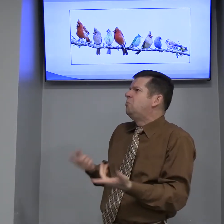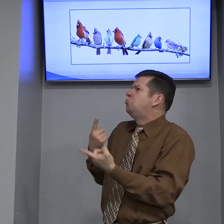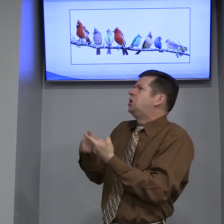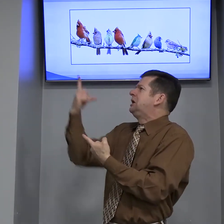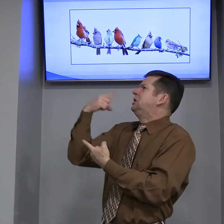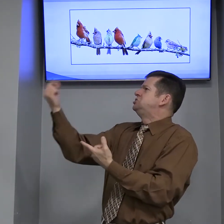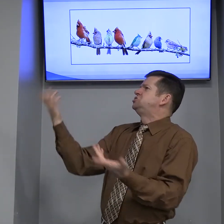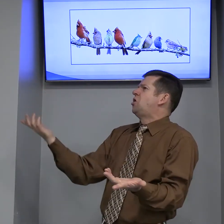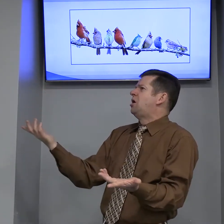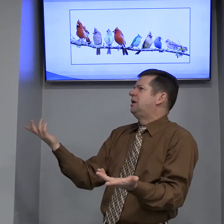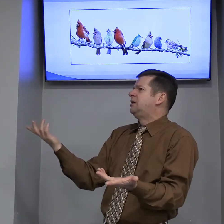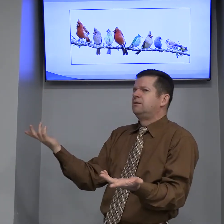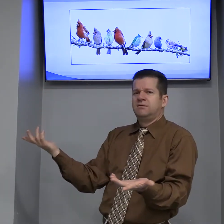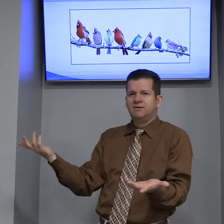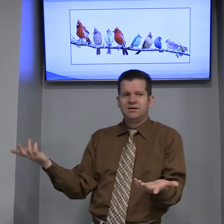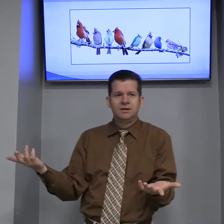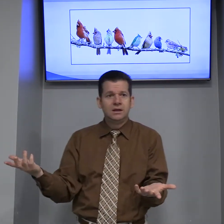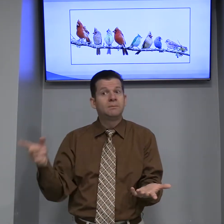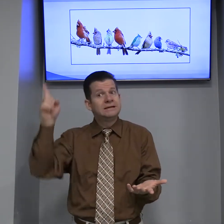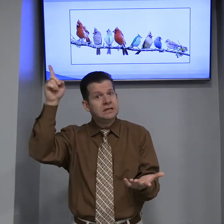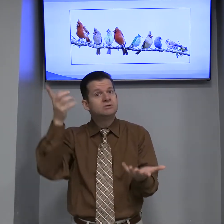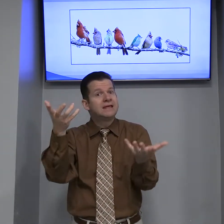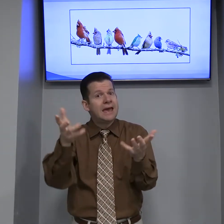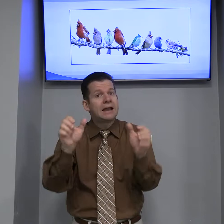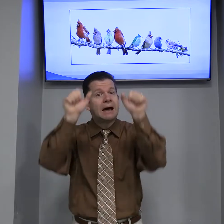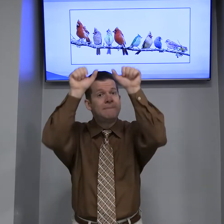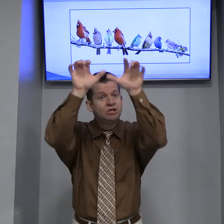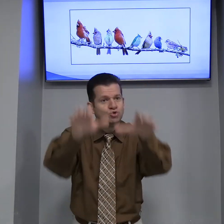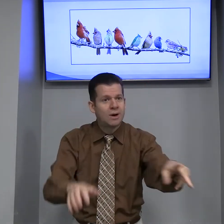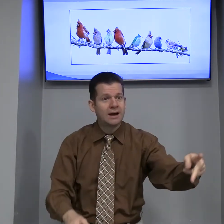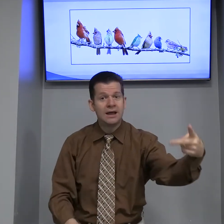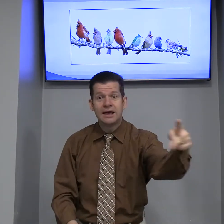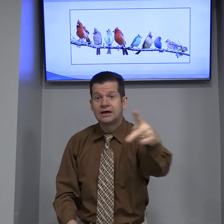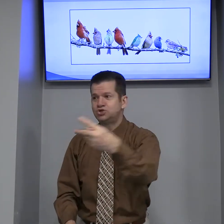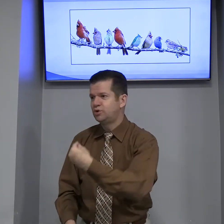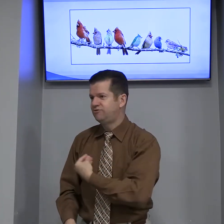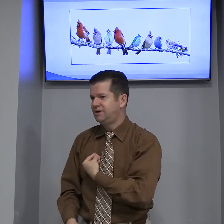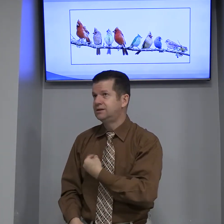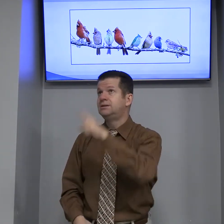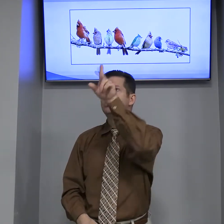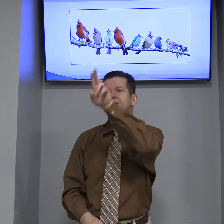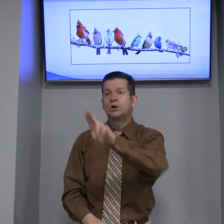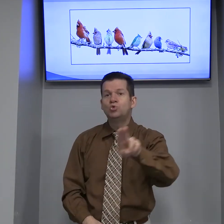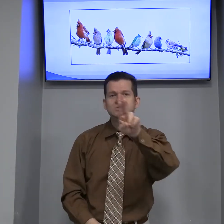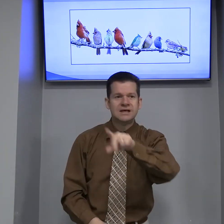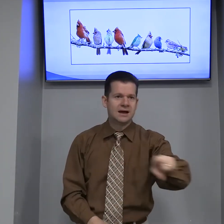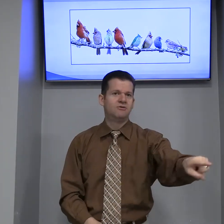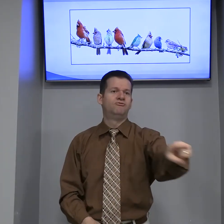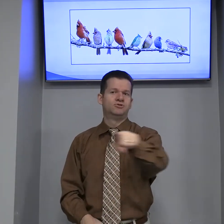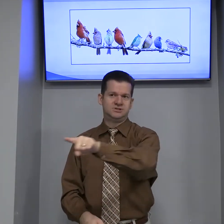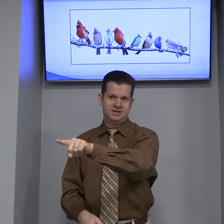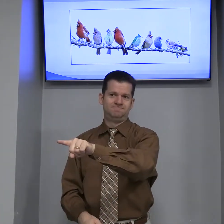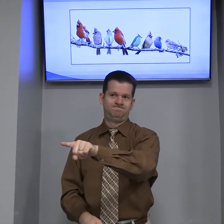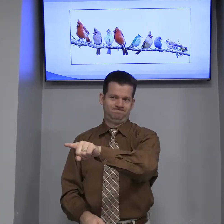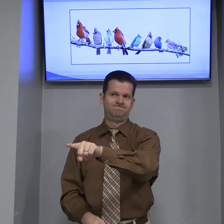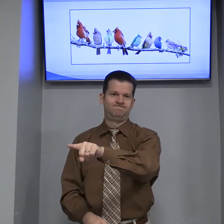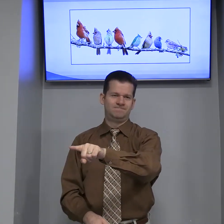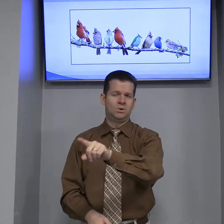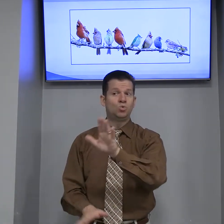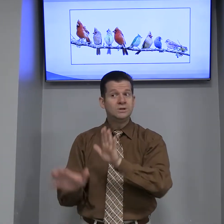Por que Deus escolhe? É, mas Deus quer abençoar a sua vida, Deus quer usar você. Então,